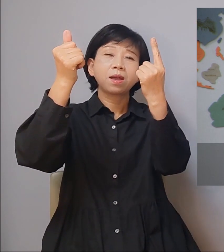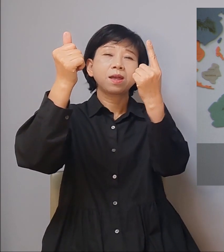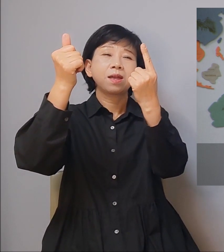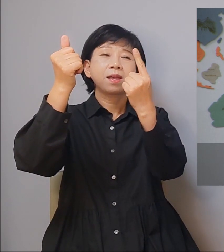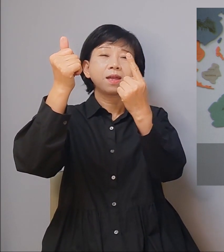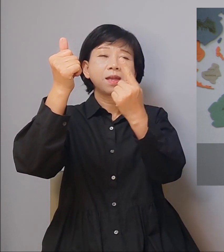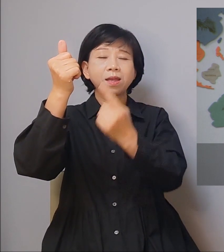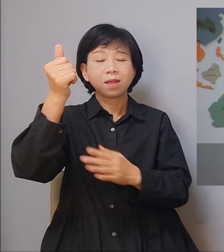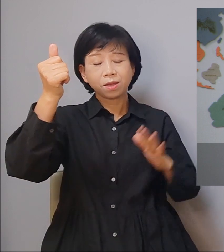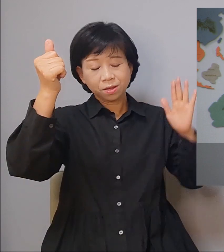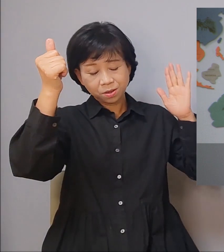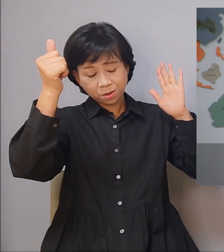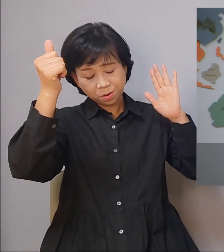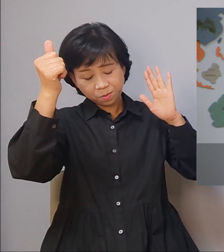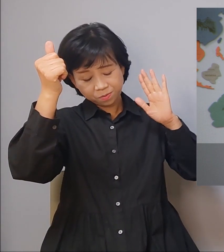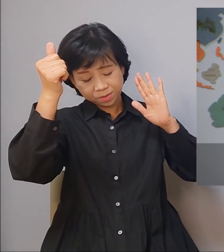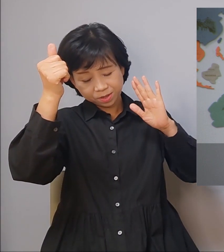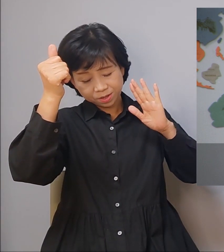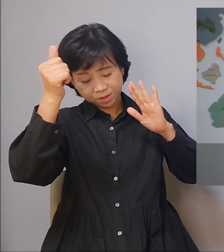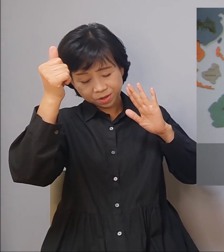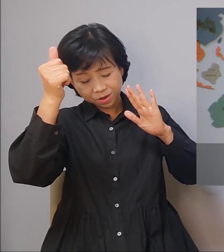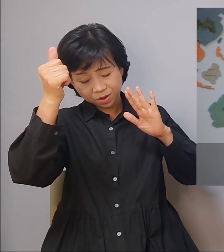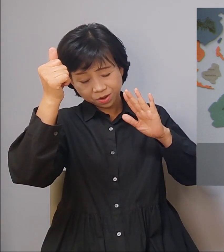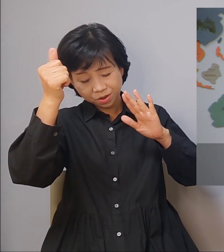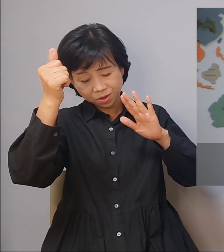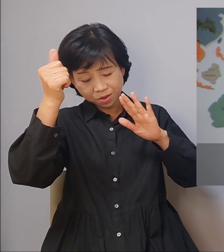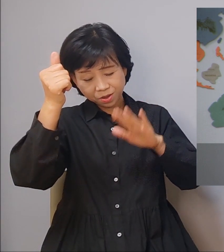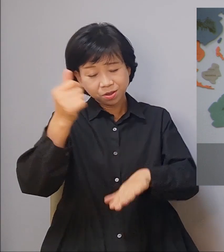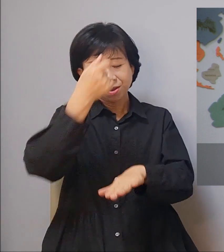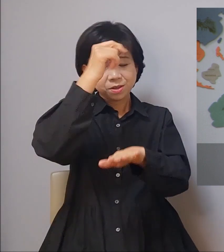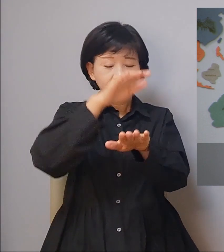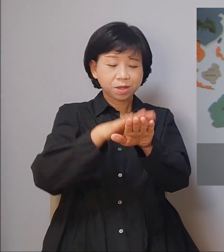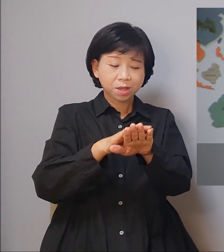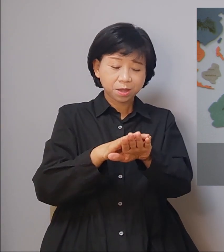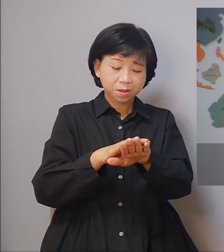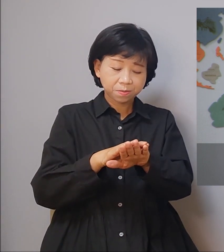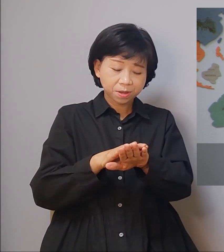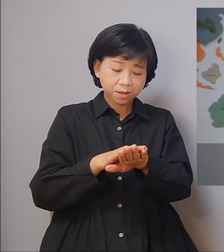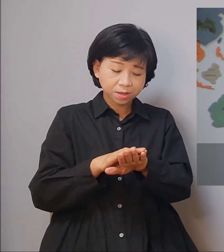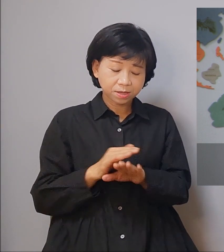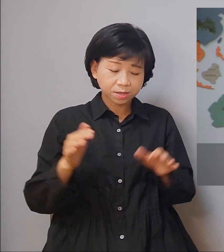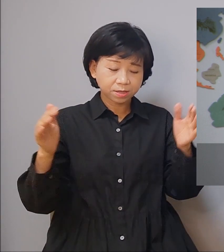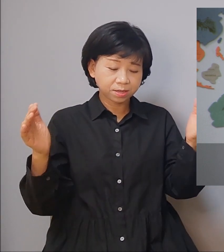주께 와 엎드려